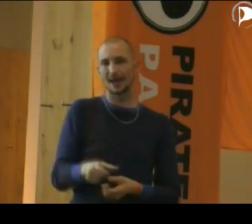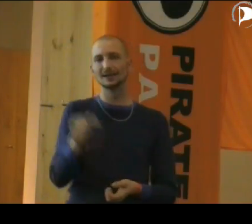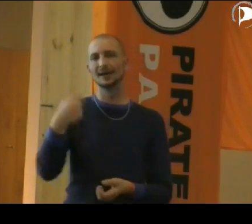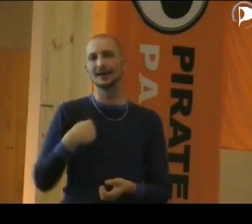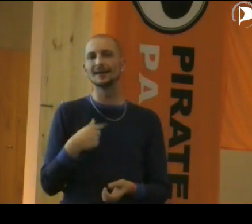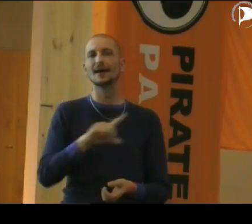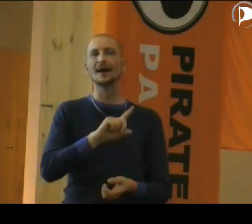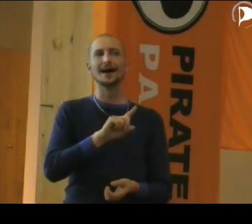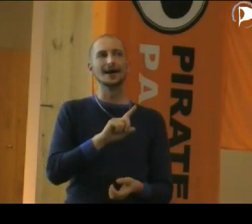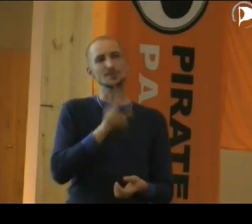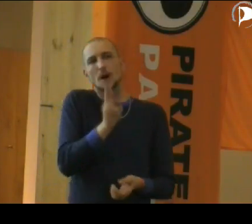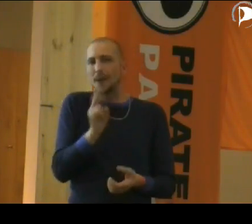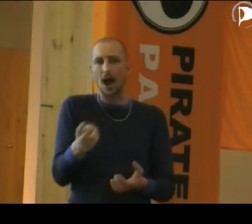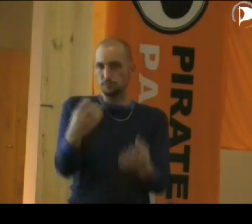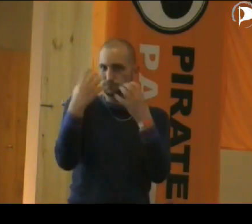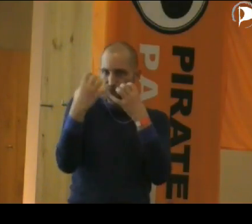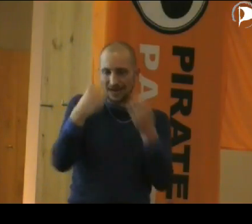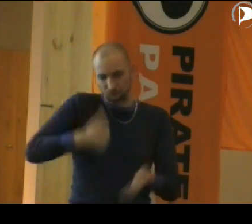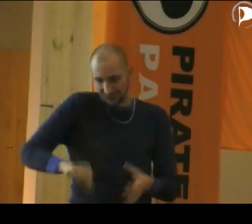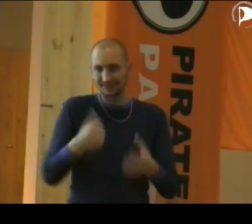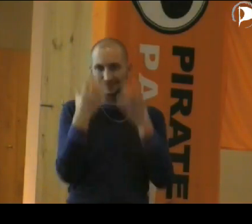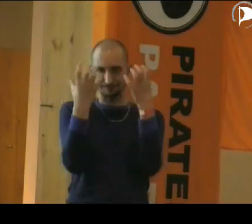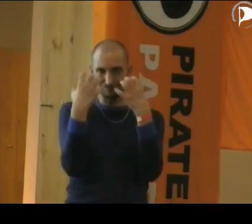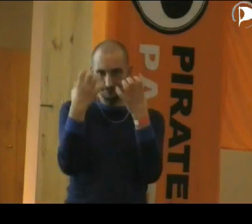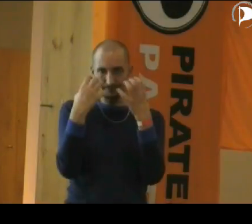internet einschätzung ab und bändern kriegsverrat